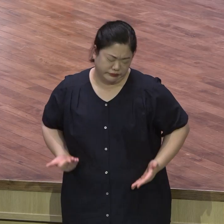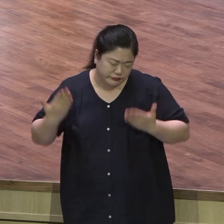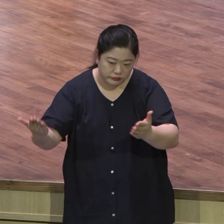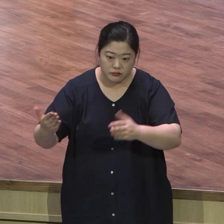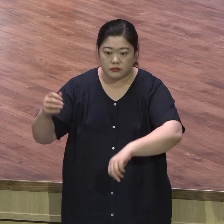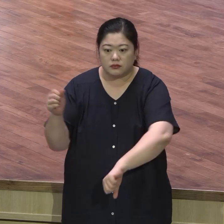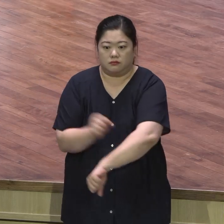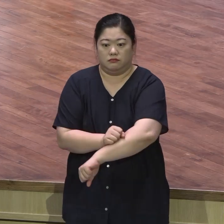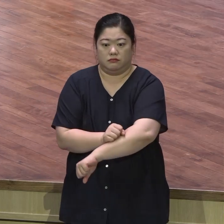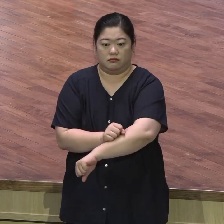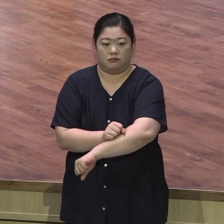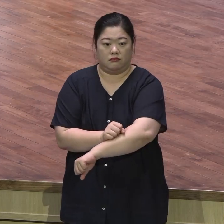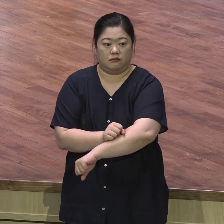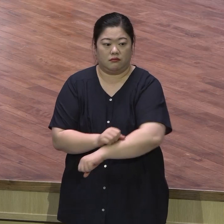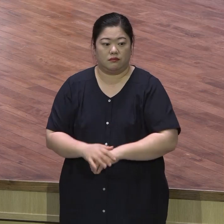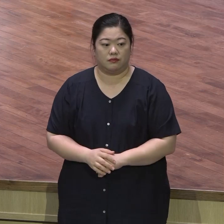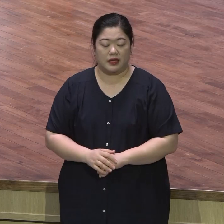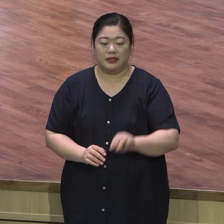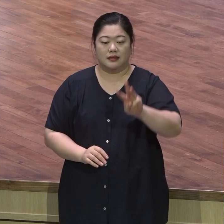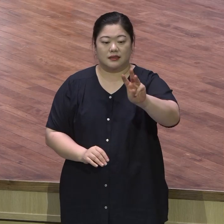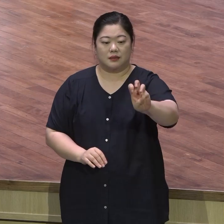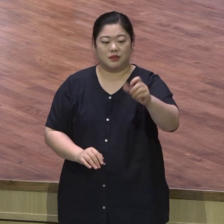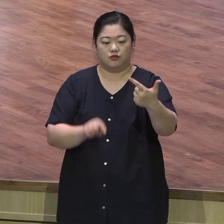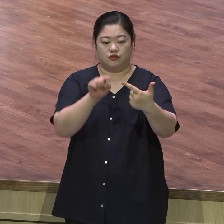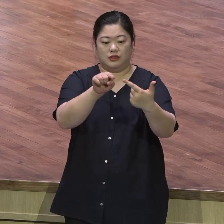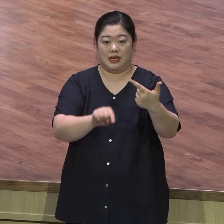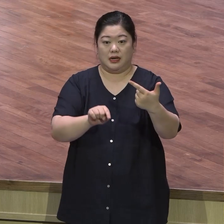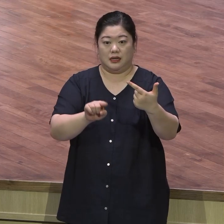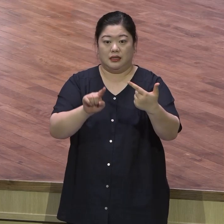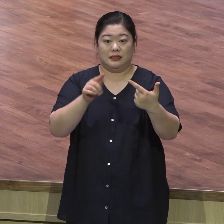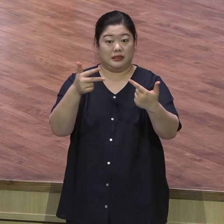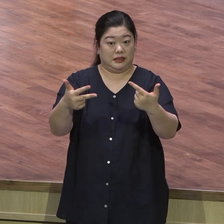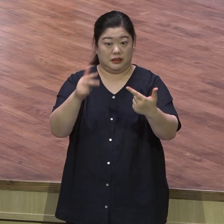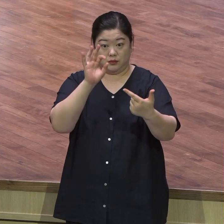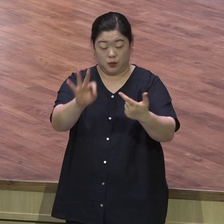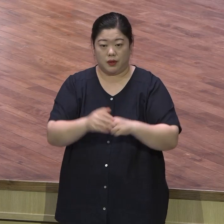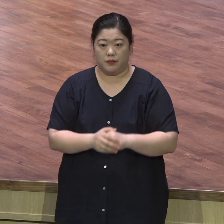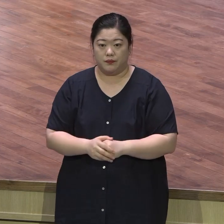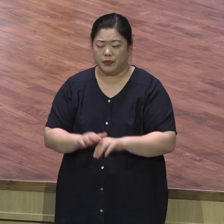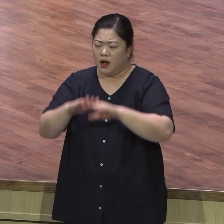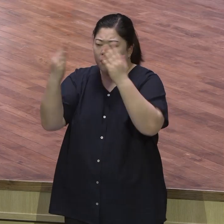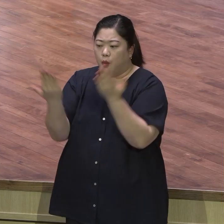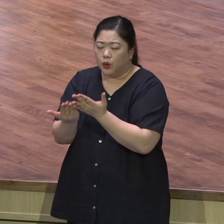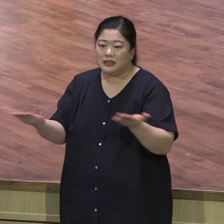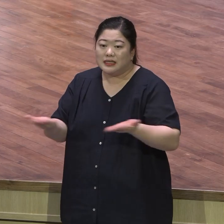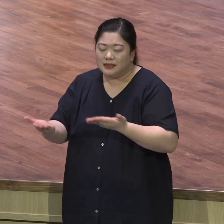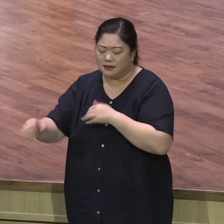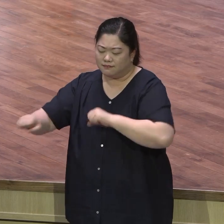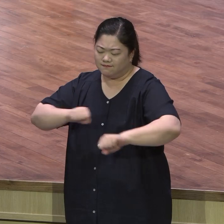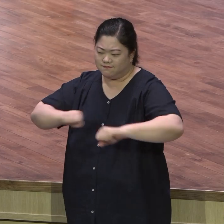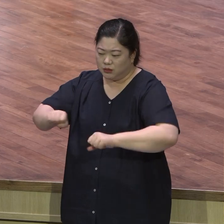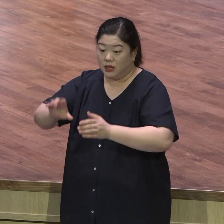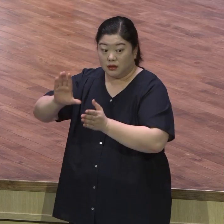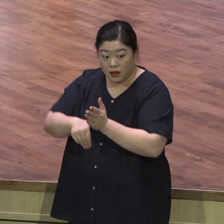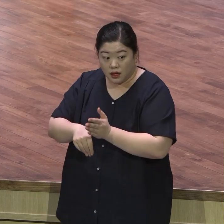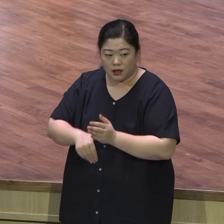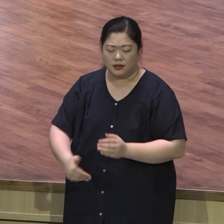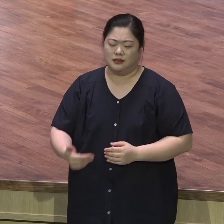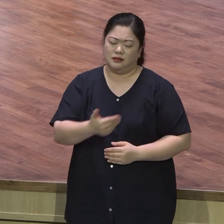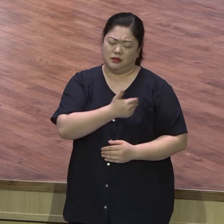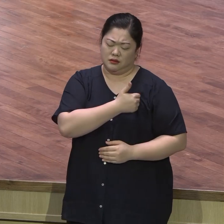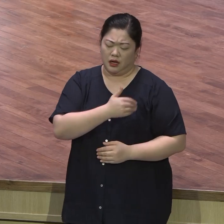출협기 36장 철재를 보면 이렇게 말씀하고 있습니다. 모든 일을 하기에 넉넉하여